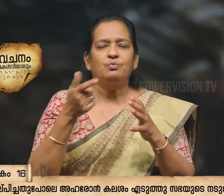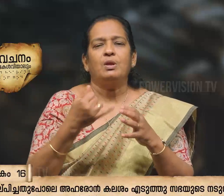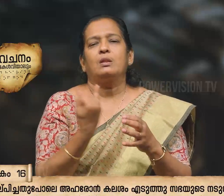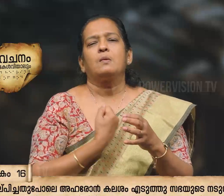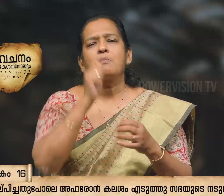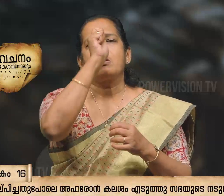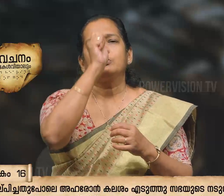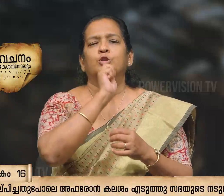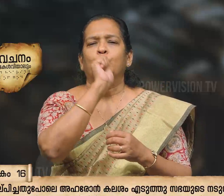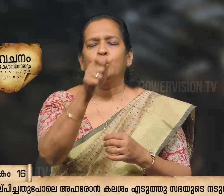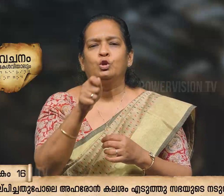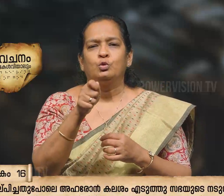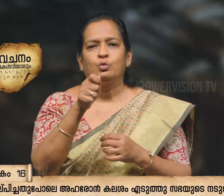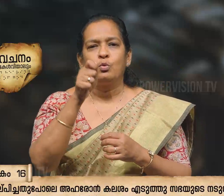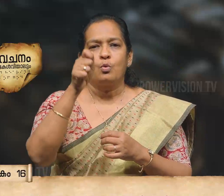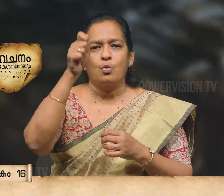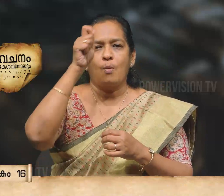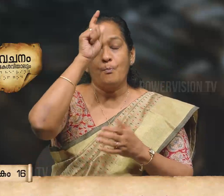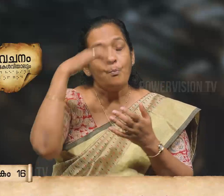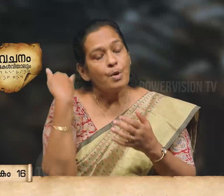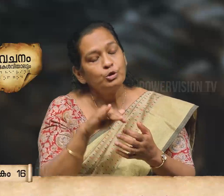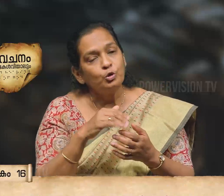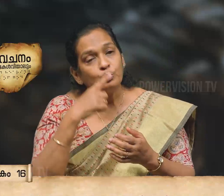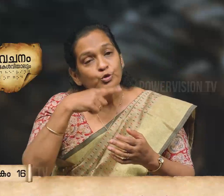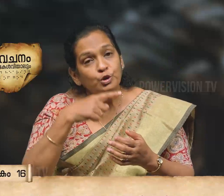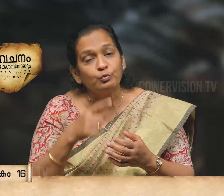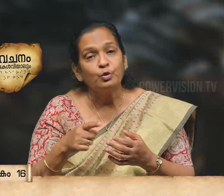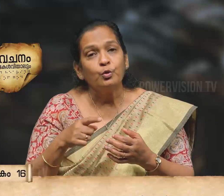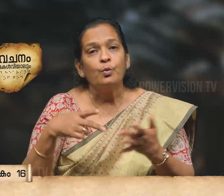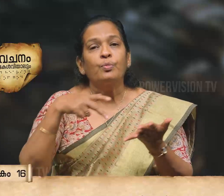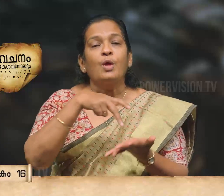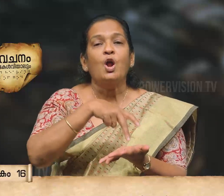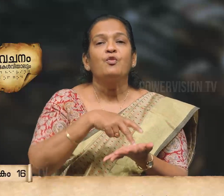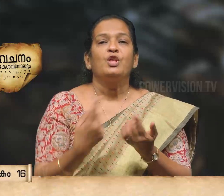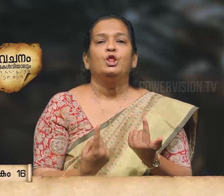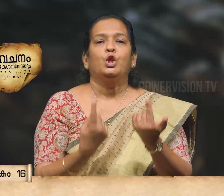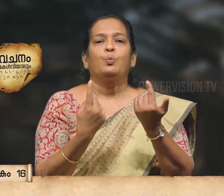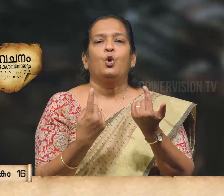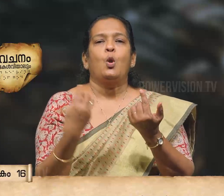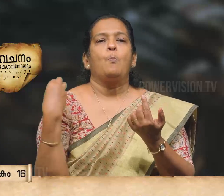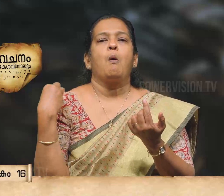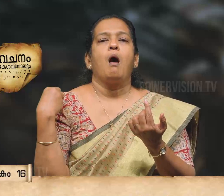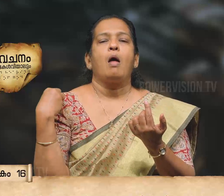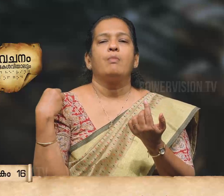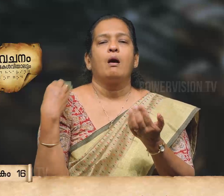വേണ്ടി പ്രായശ്ചിത്തം കഴിച്ചു. മരിച്ചവർക്കും ജീവനുള്ളവർക്കും നടുവിൽ നിന്നപ്പോൾ ബാധ